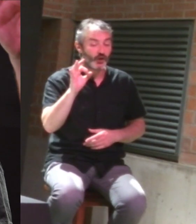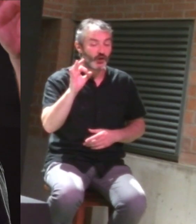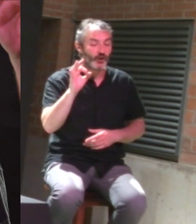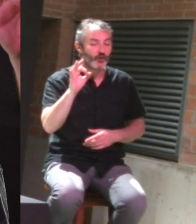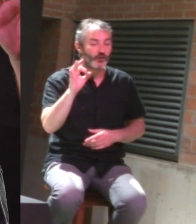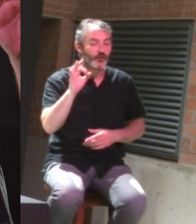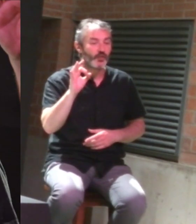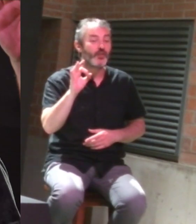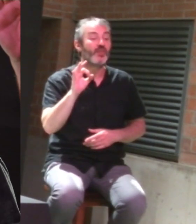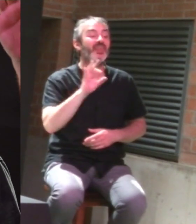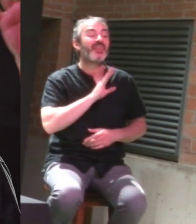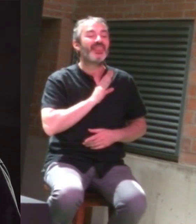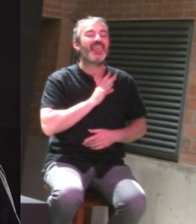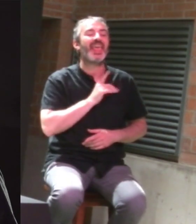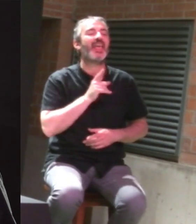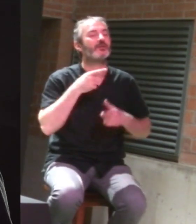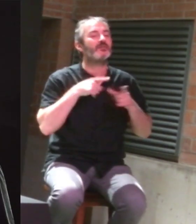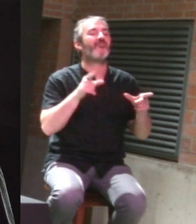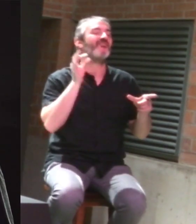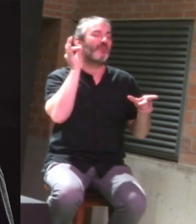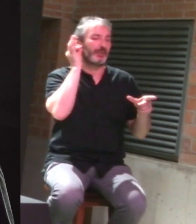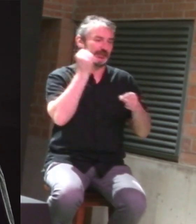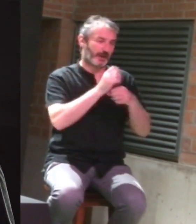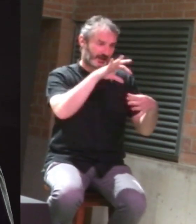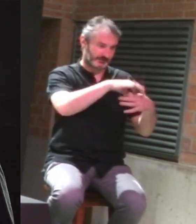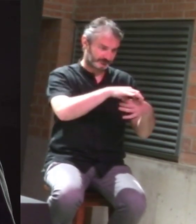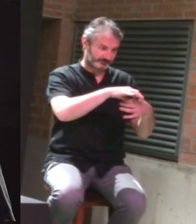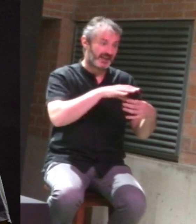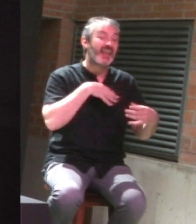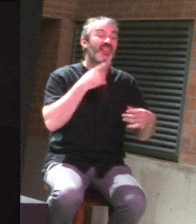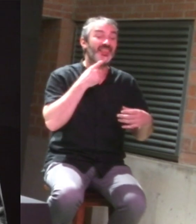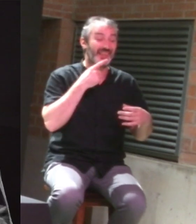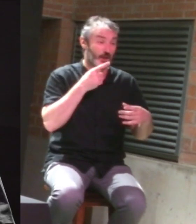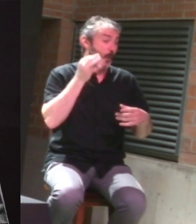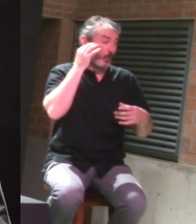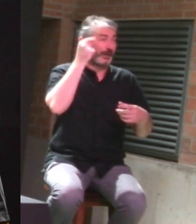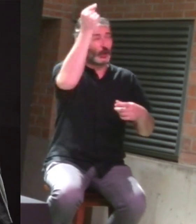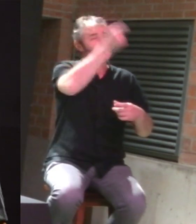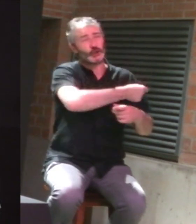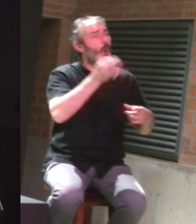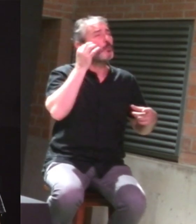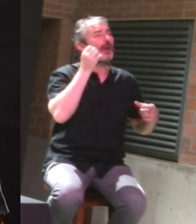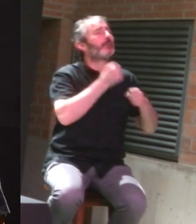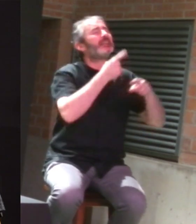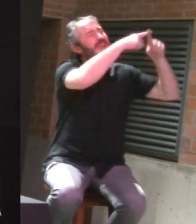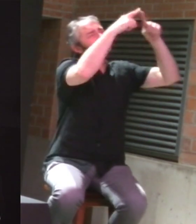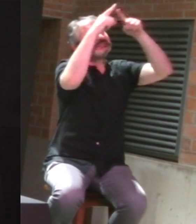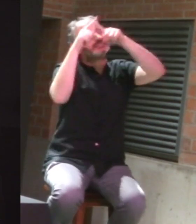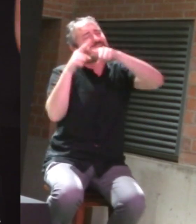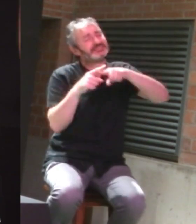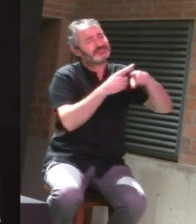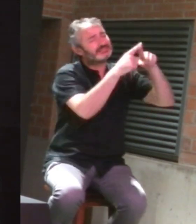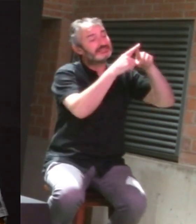28,14% de toda la población activa femenina del sector secundario. Por tanto, más de un cuarto del total de mujeres que trabajaban en el